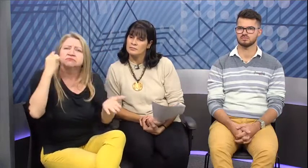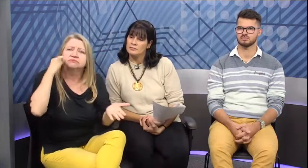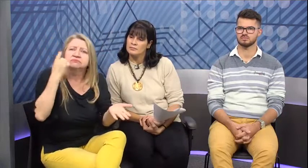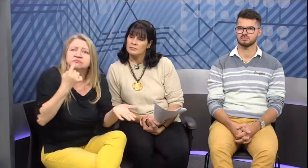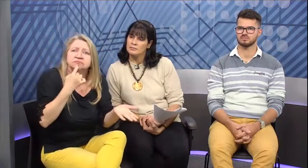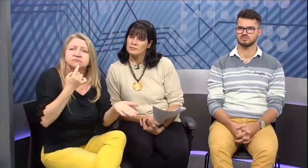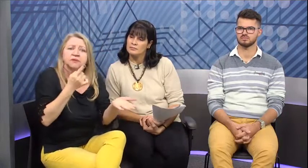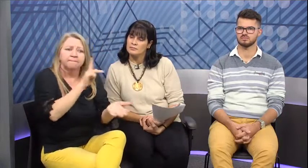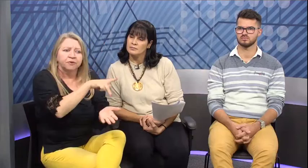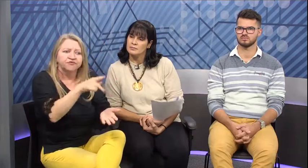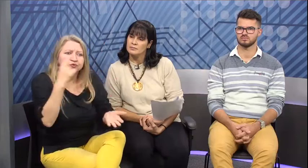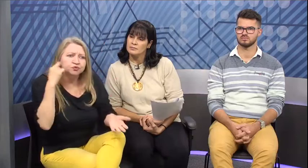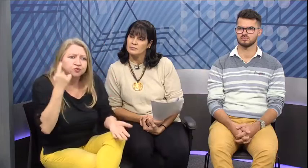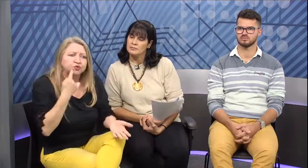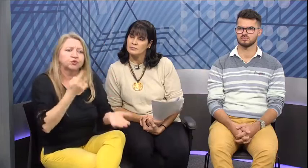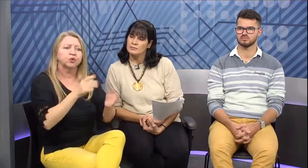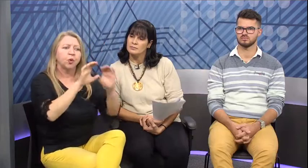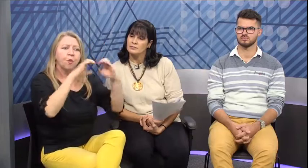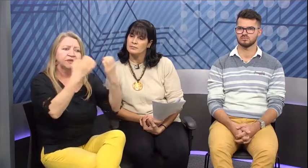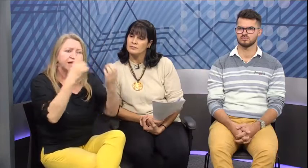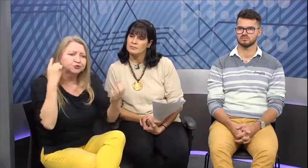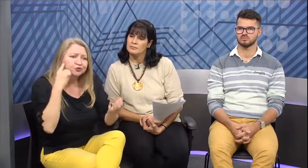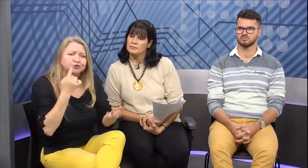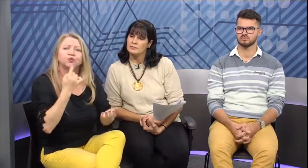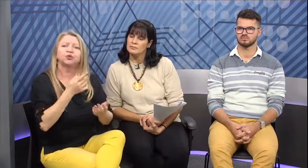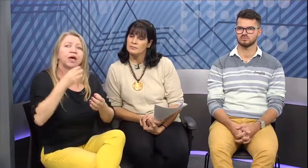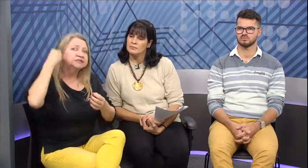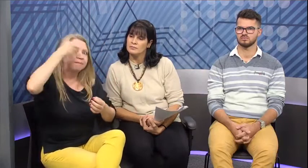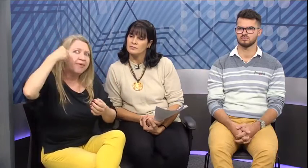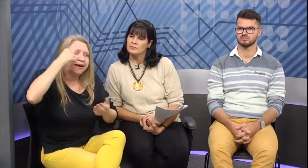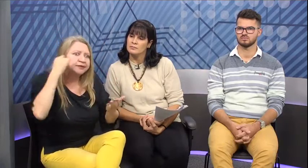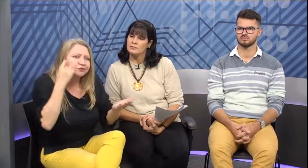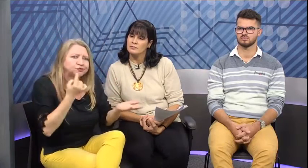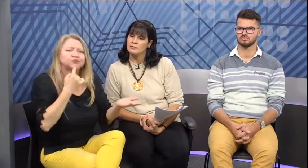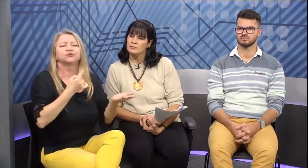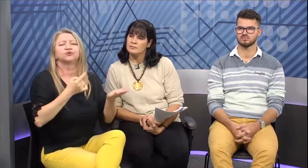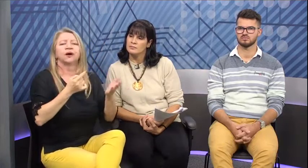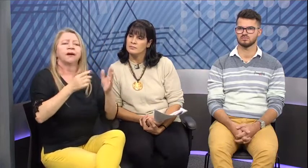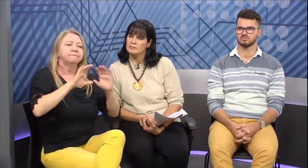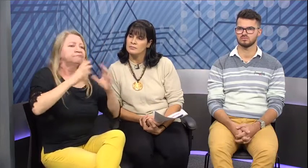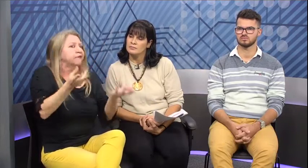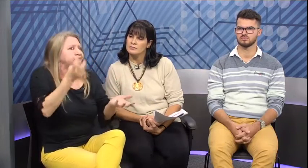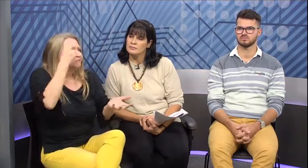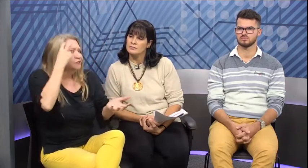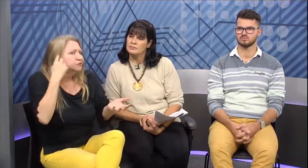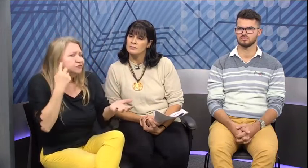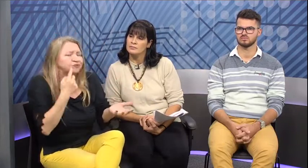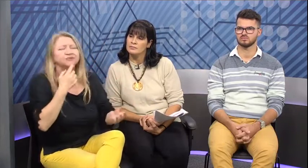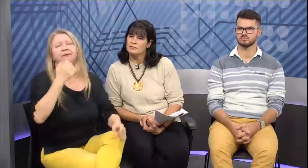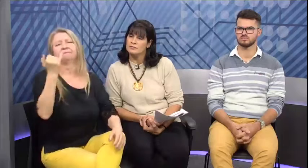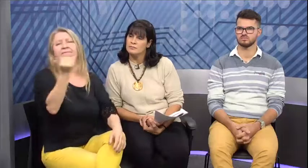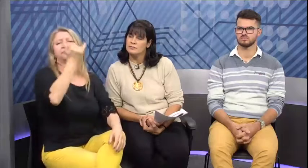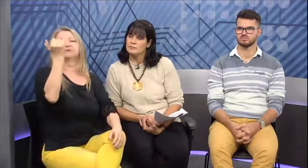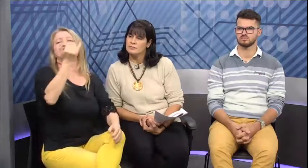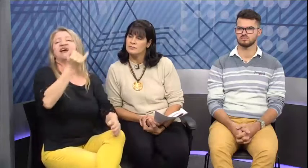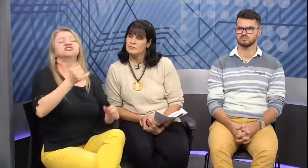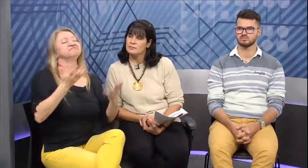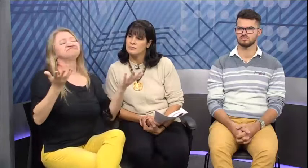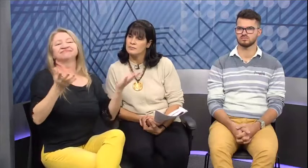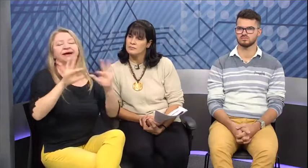apenas no médico, na fonoterapia, implanta e somente isso. Então, identificar o que é cultura, comunidade